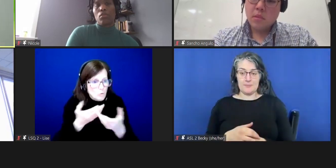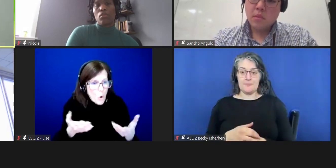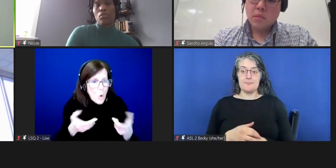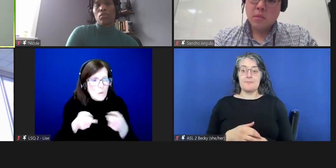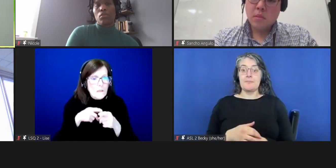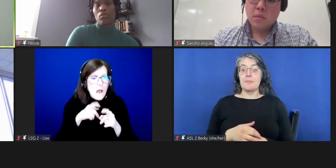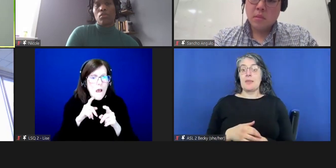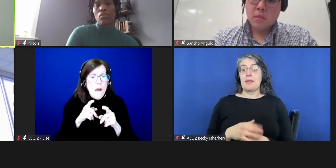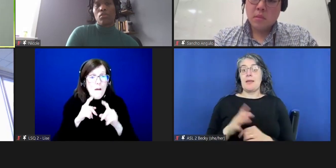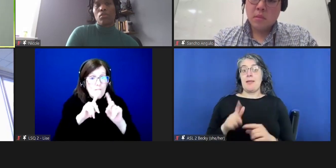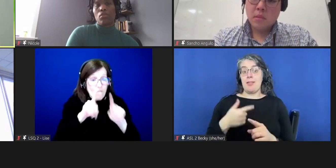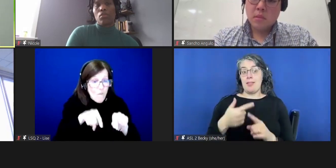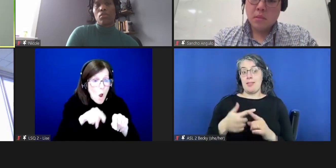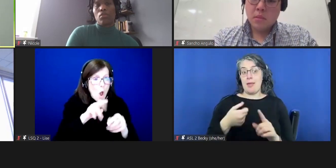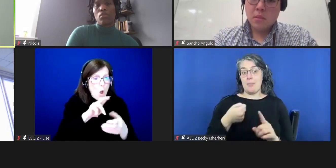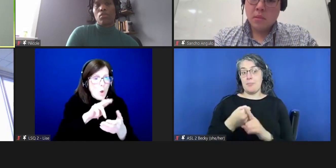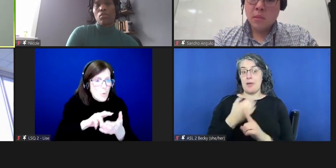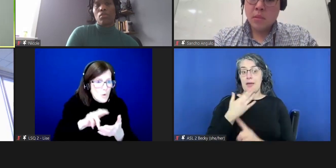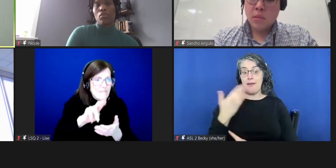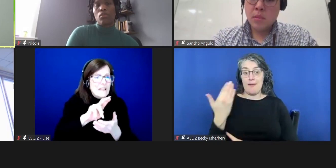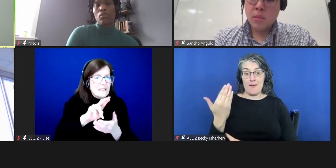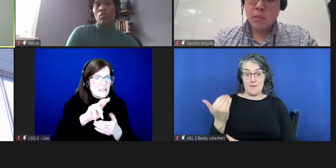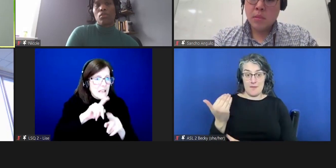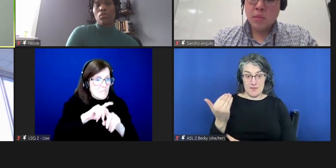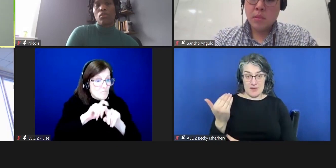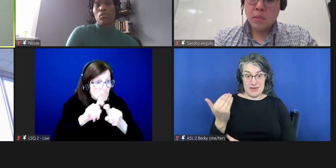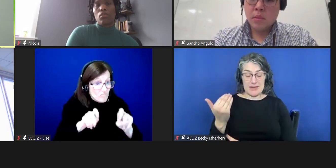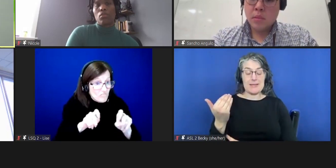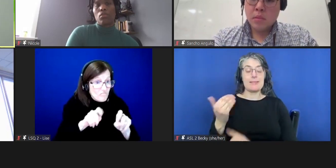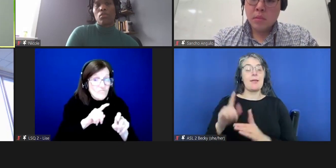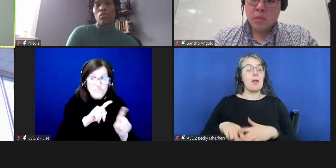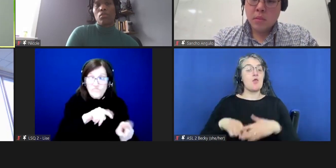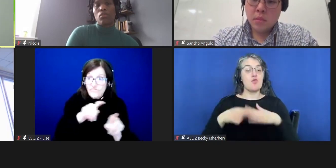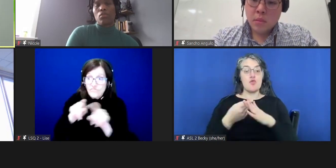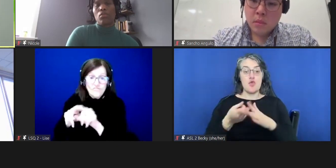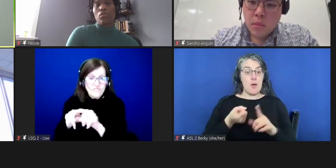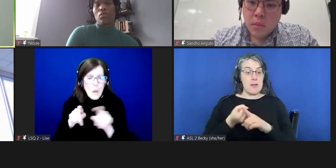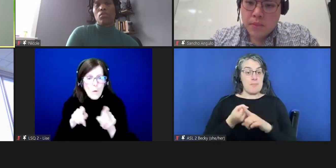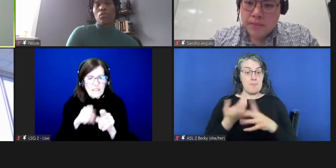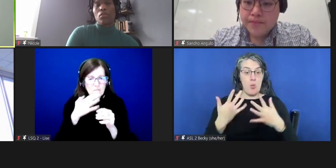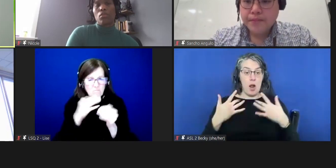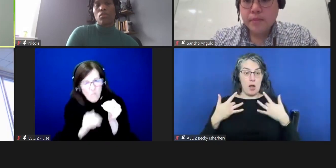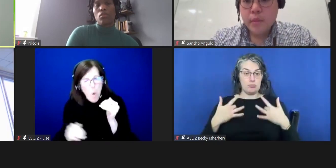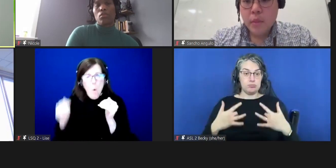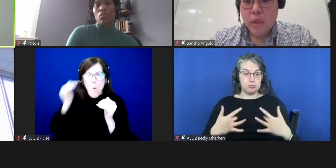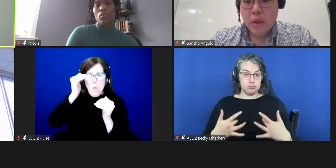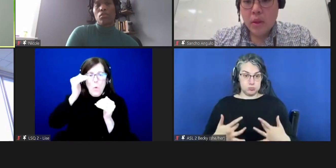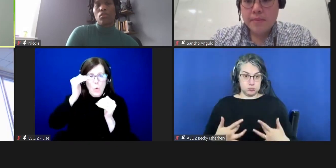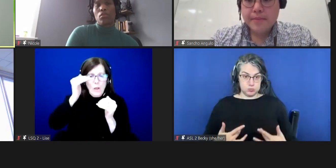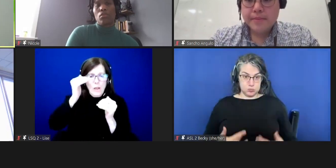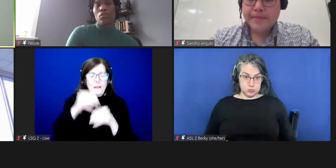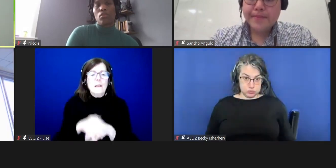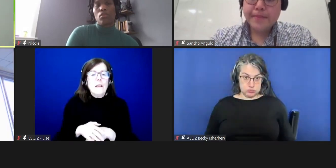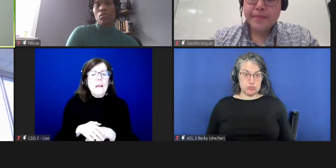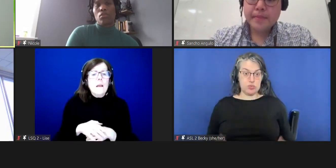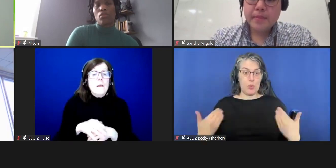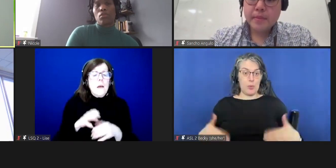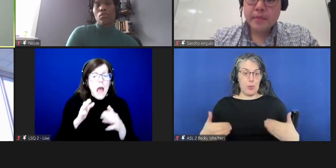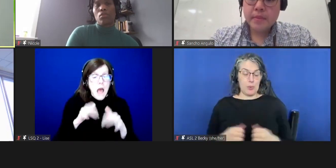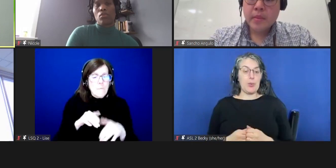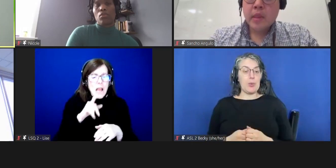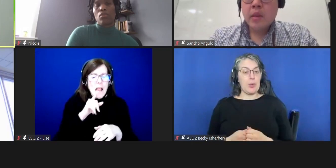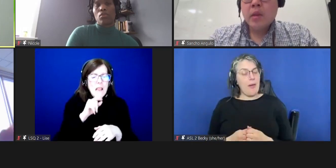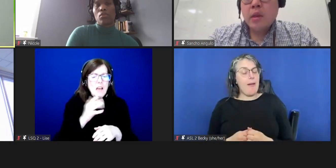Et lorsque j'avais environ une quinzaine d'années, la dépression s'est emparée de moi,